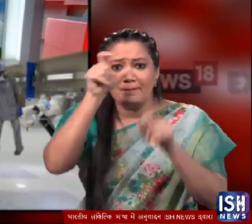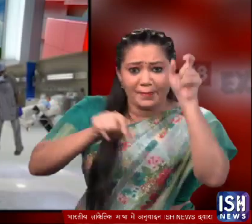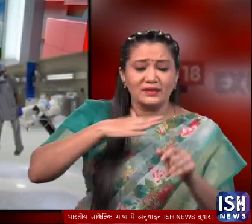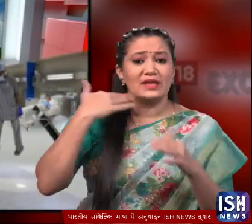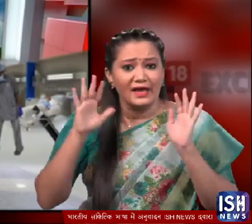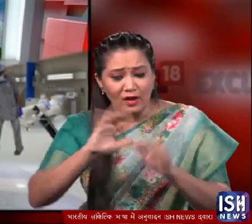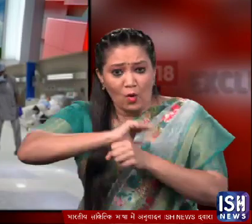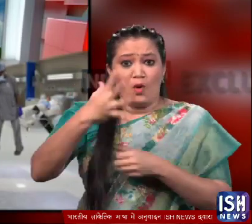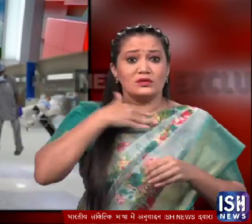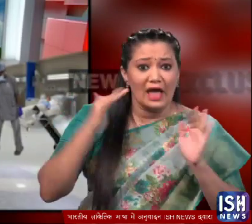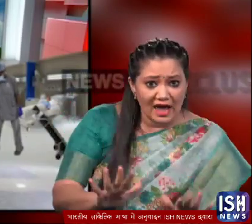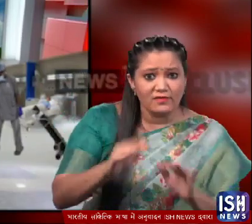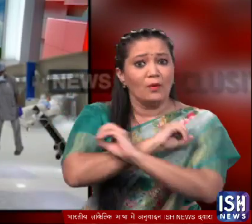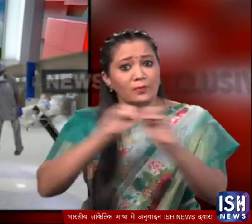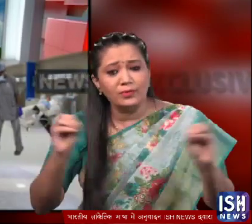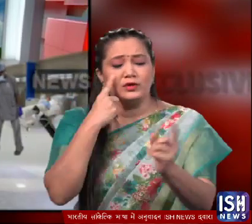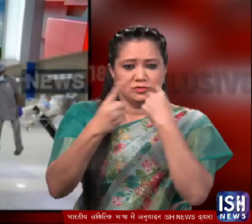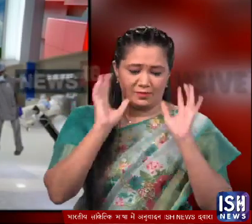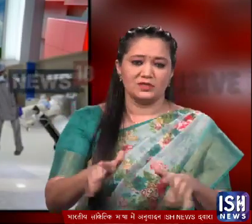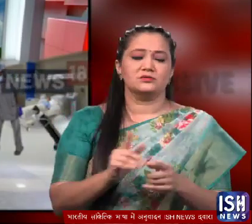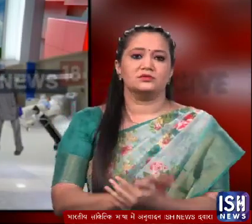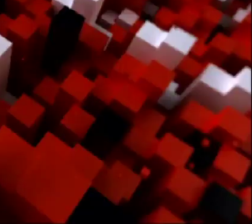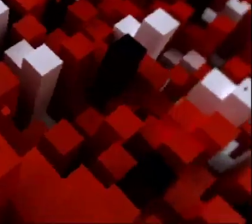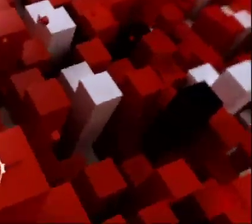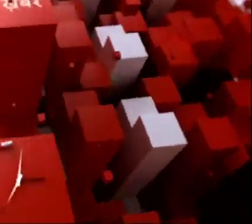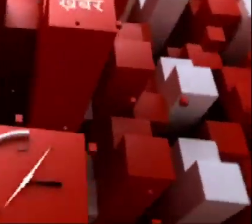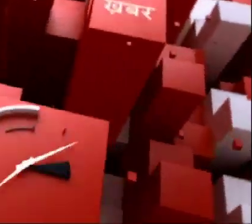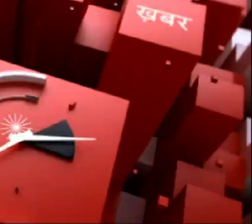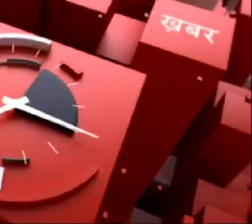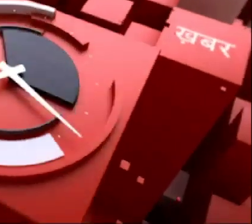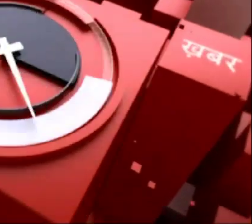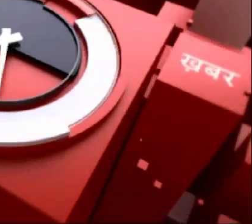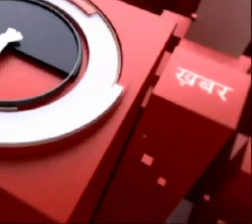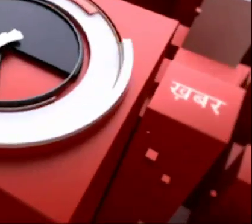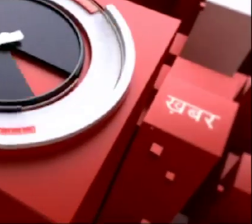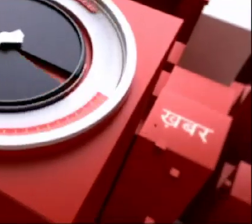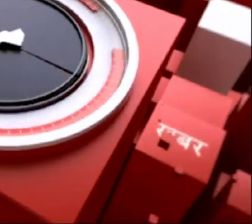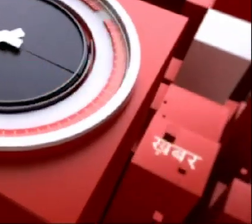की कमी से कोरोना मरीज की मौत हुई है या नहीं हुई है।